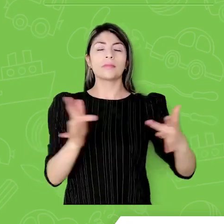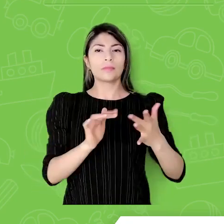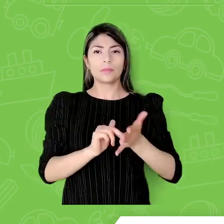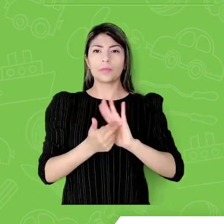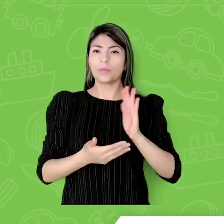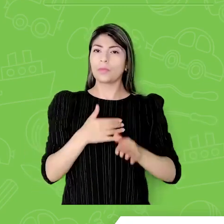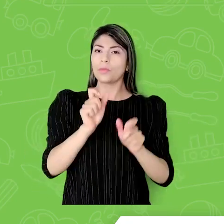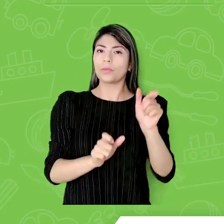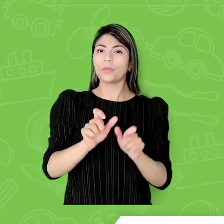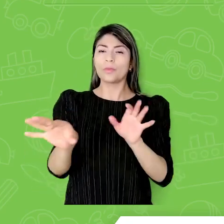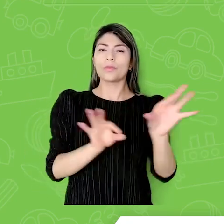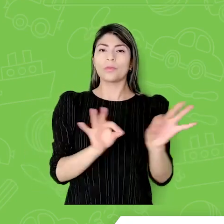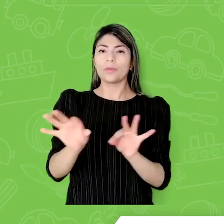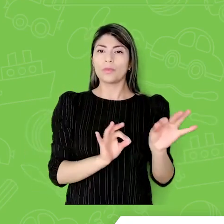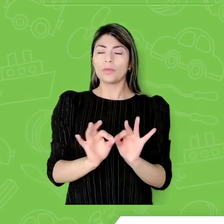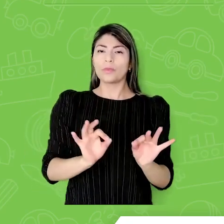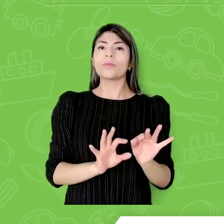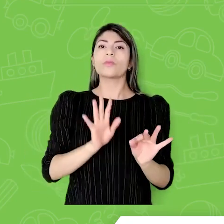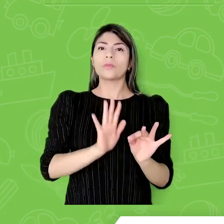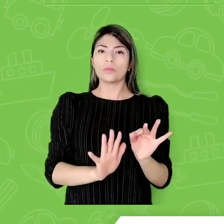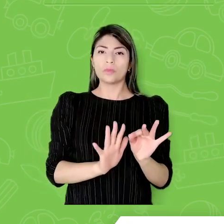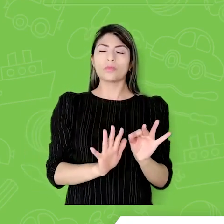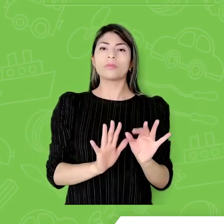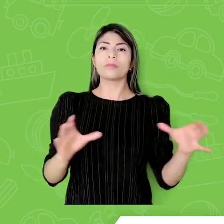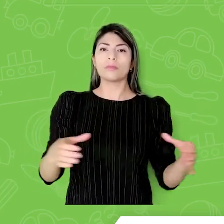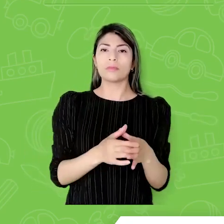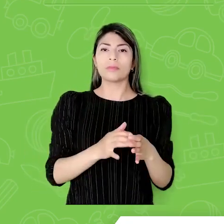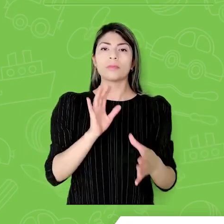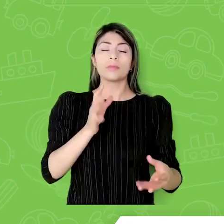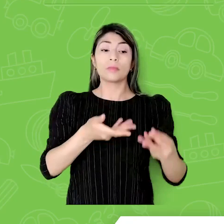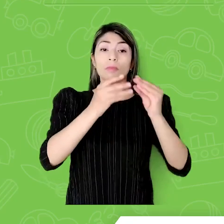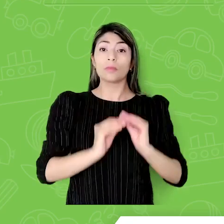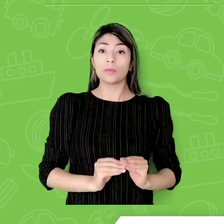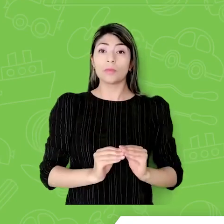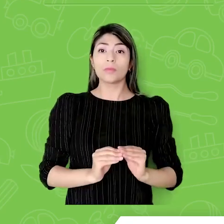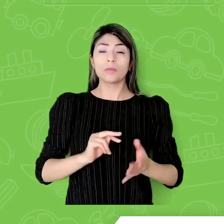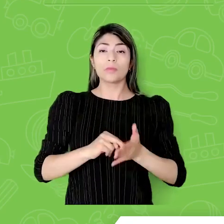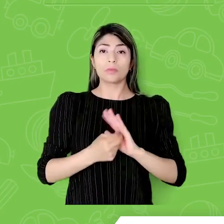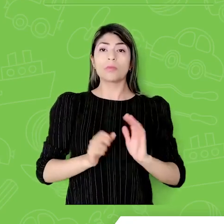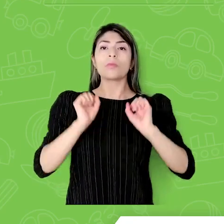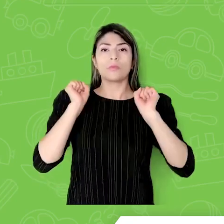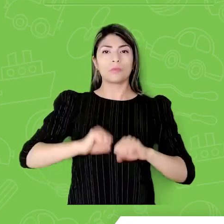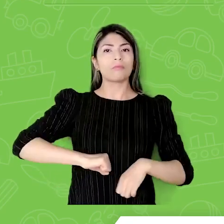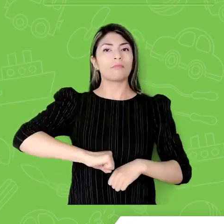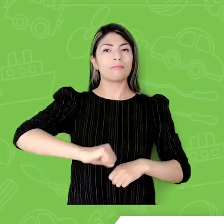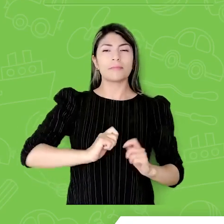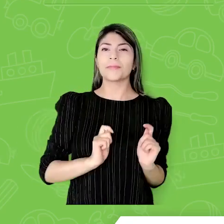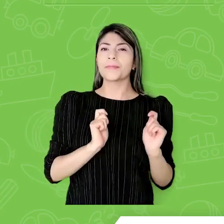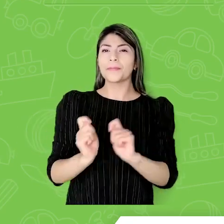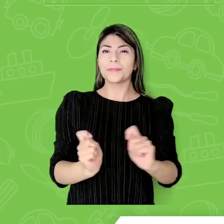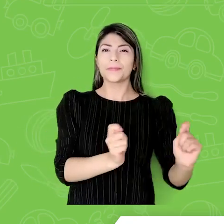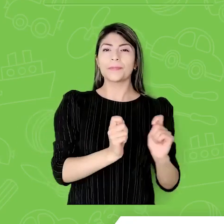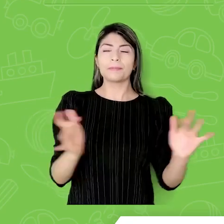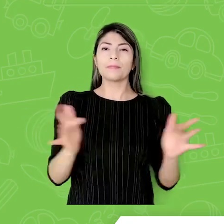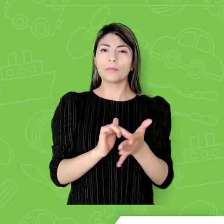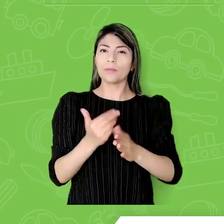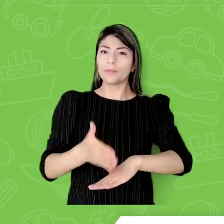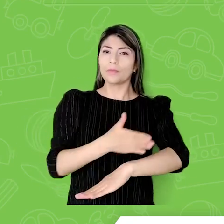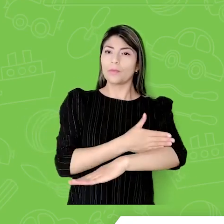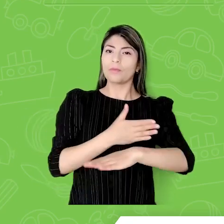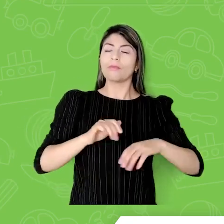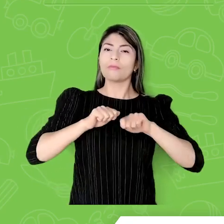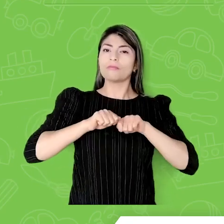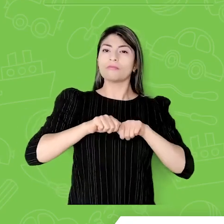los correspondientes elegibles para los empleos ofertados en esta modalidad tienen derecho a ser nombrados solamente en las